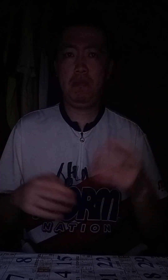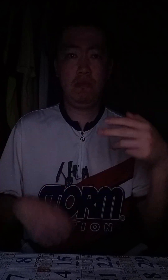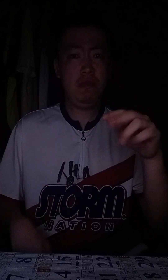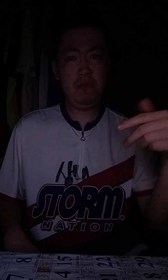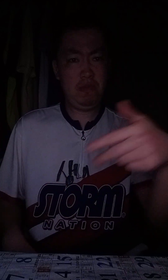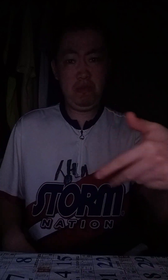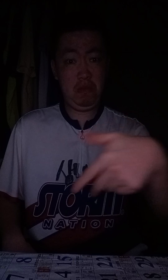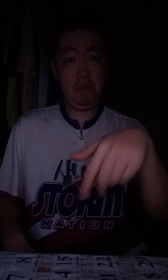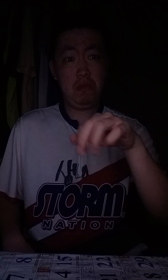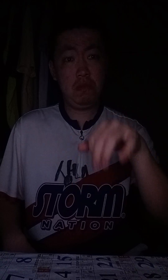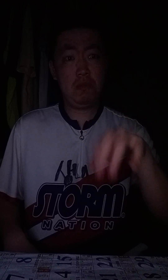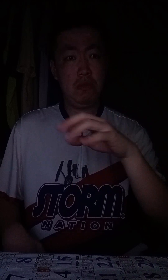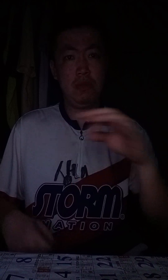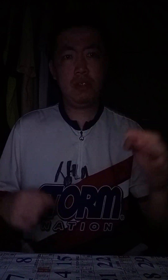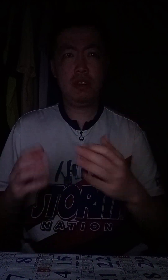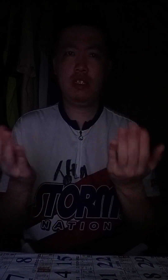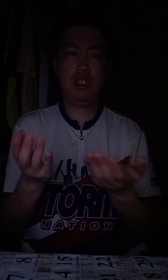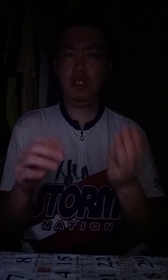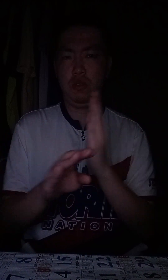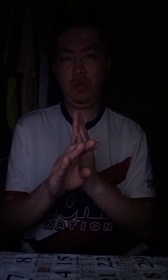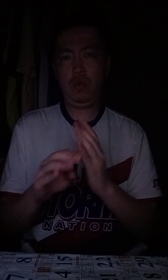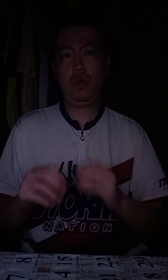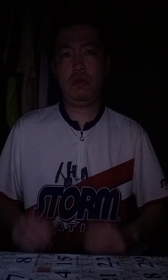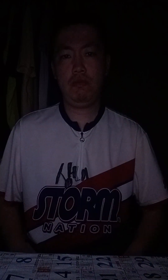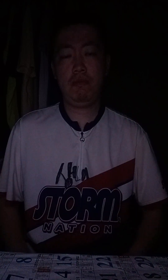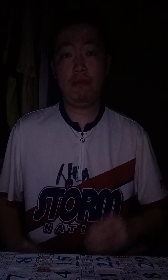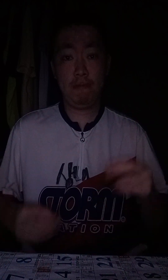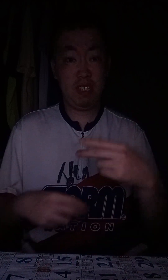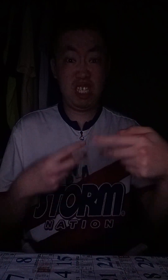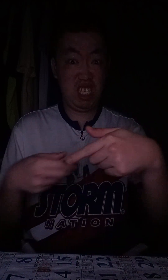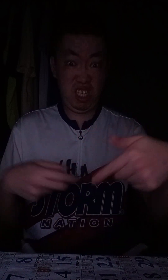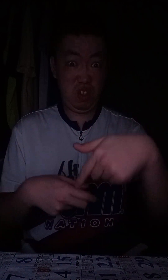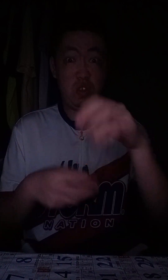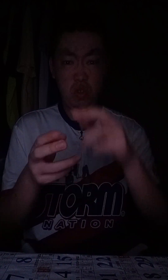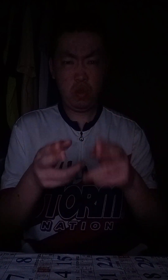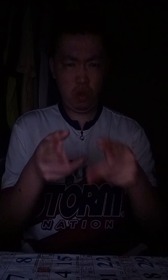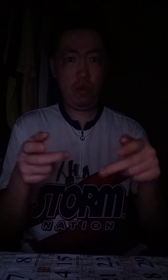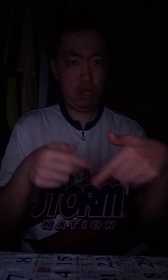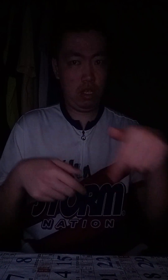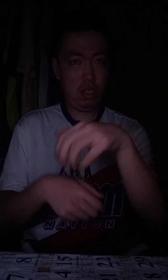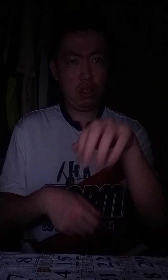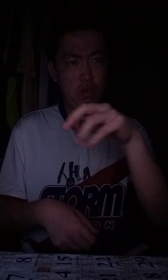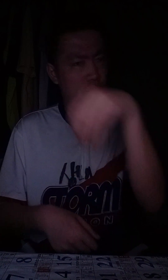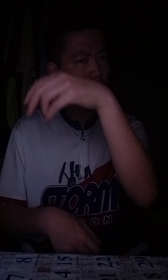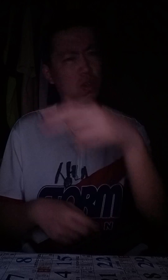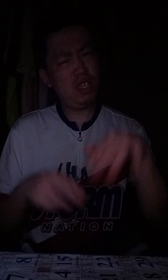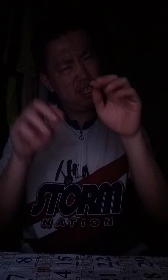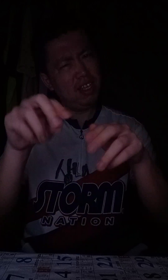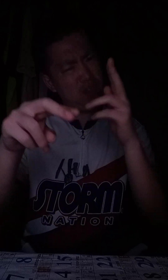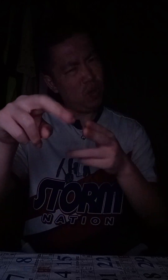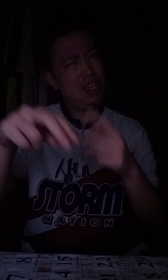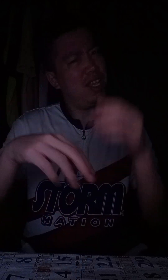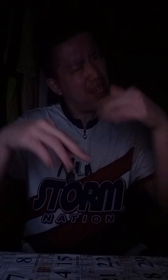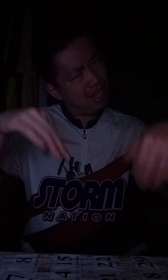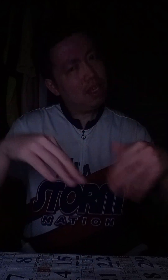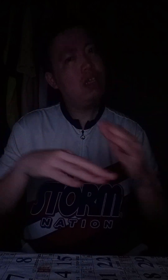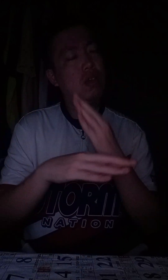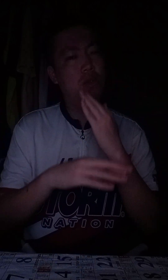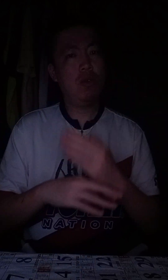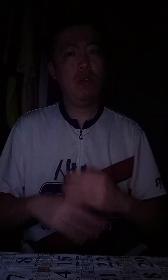마을버스 운전기사들 주장은 다릅니다. 중국산 전기버스를 쓰는데 평소에도 고장이 잦았다는 겁니다. 잘